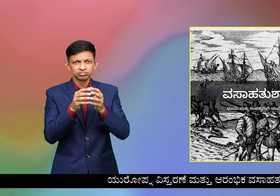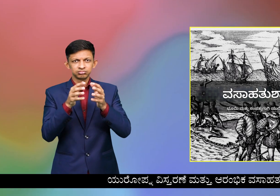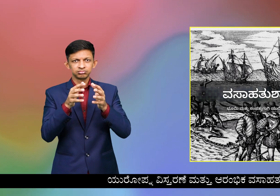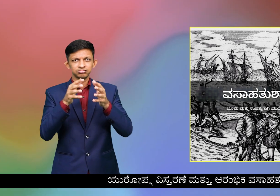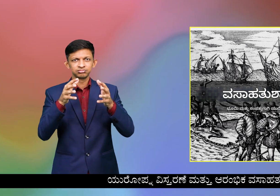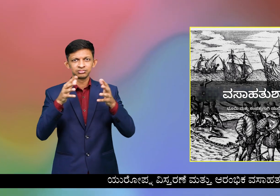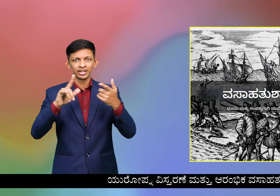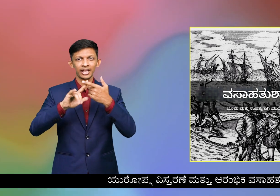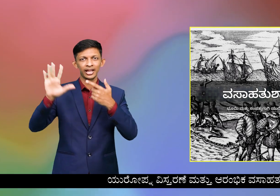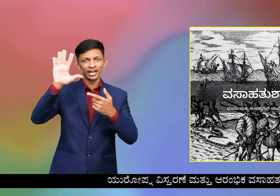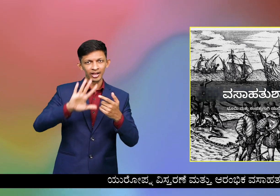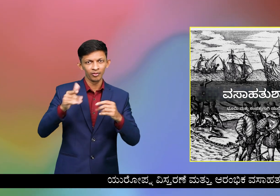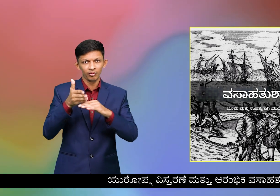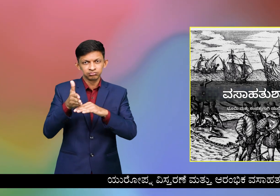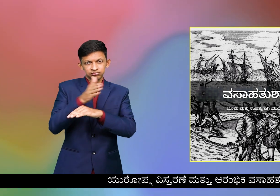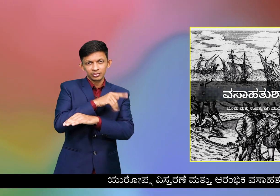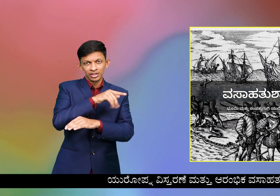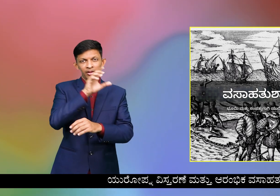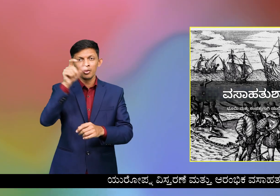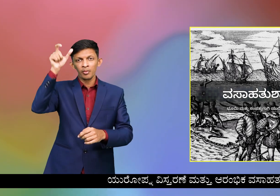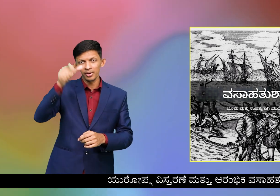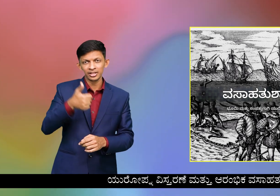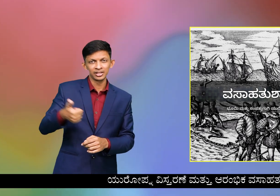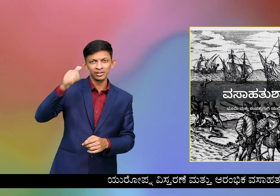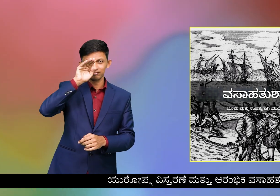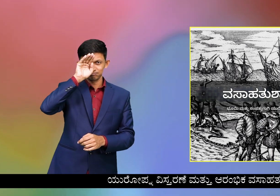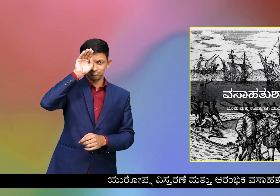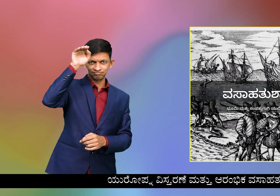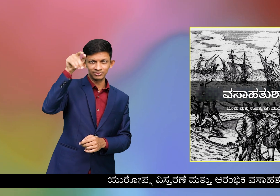ಯುರೋಪ್ನ ವಿಸ್ತರಣೆ ಮತ್ತು ಆರಂಭಿಕ ವಸಾಹತುಶಾಹಿ.